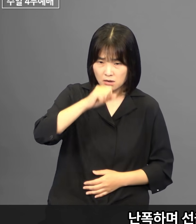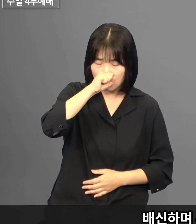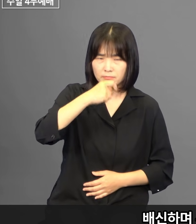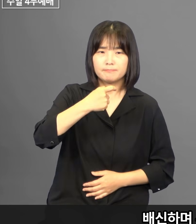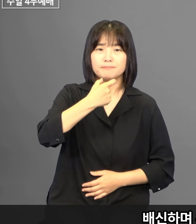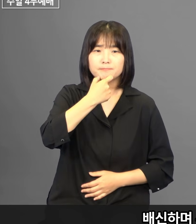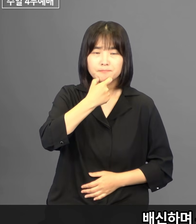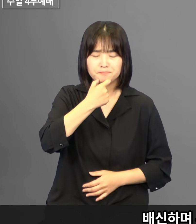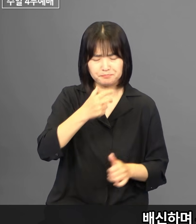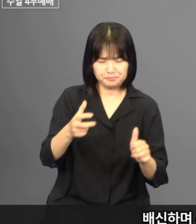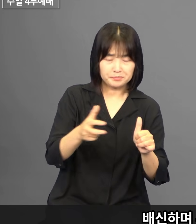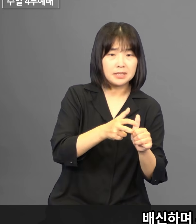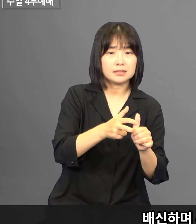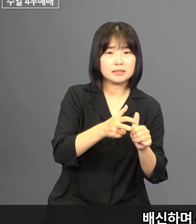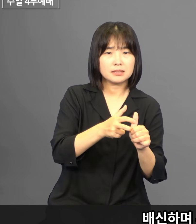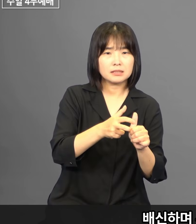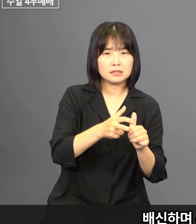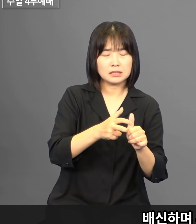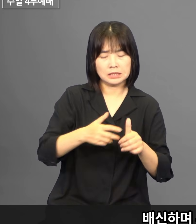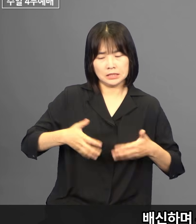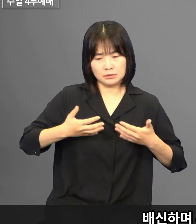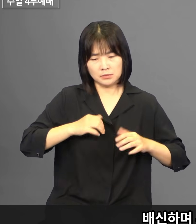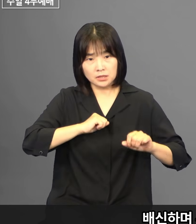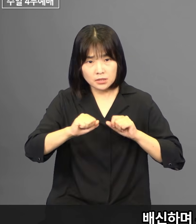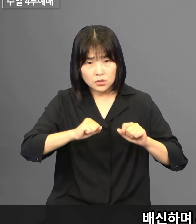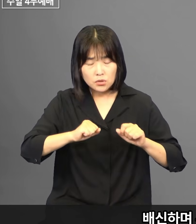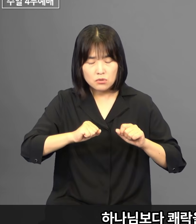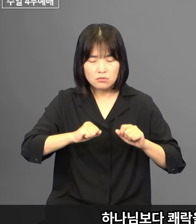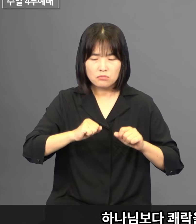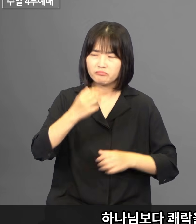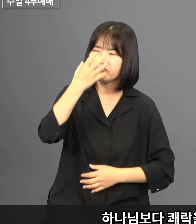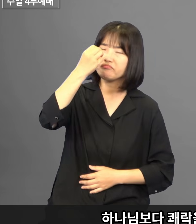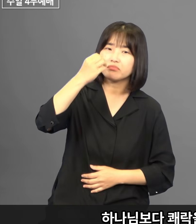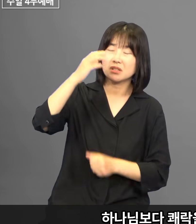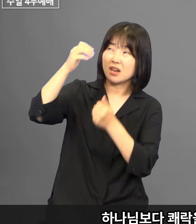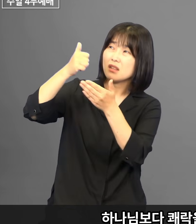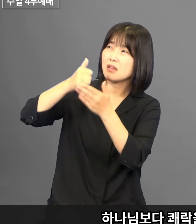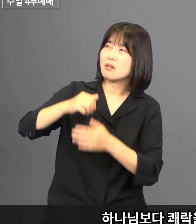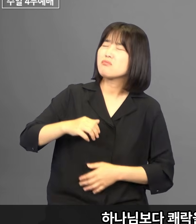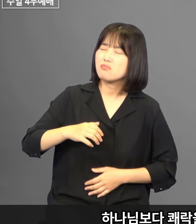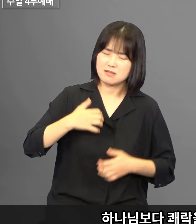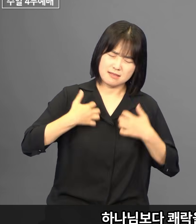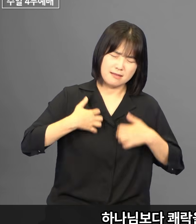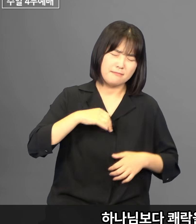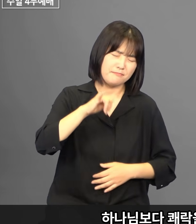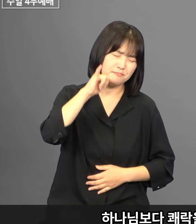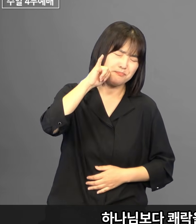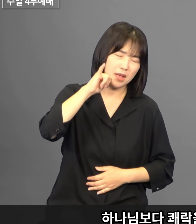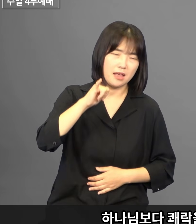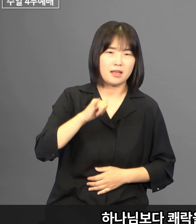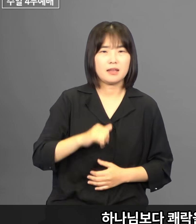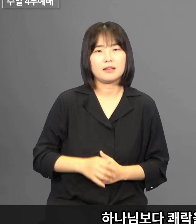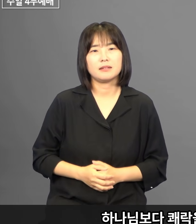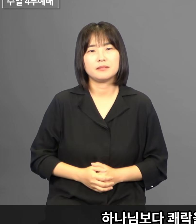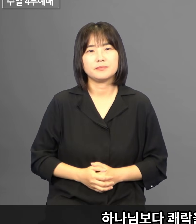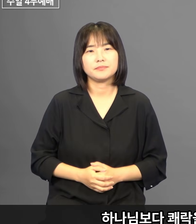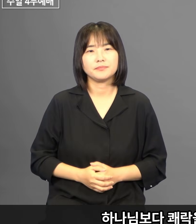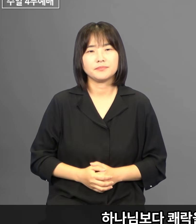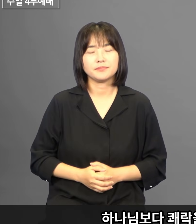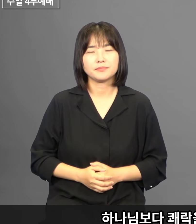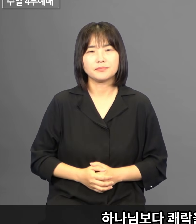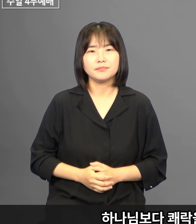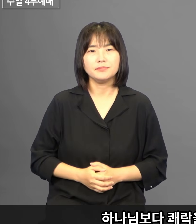아니하며 배신하며 무모하며 자만하며 하나님보다 쾌락을 더 사랑한다는 것입니다.